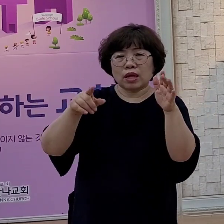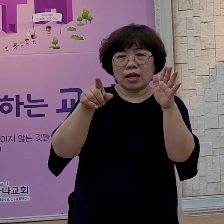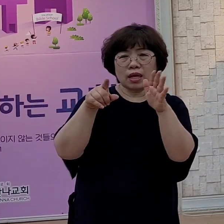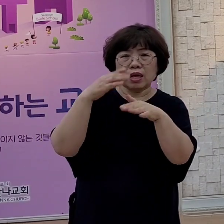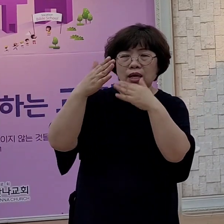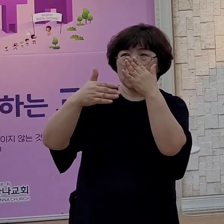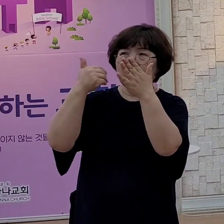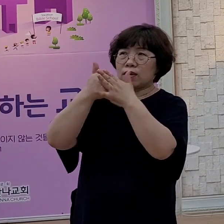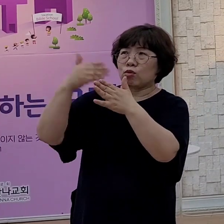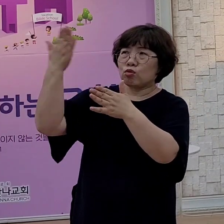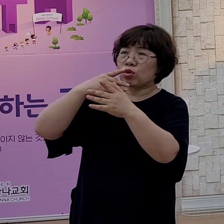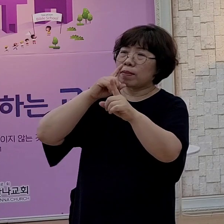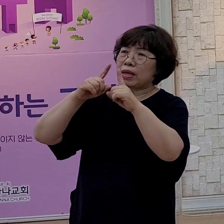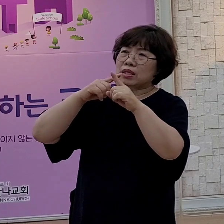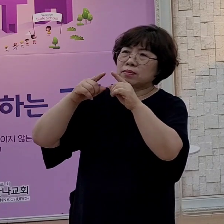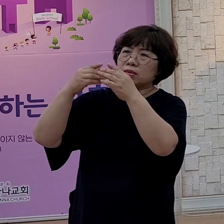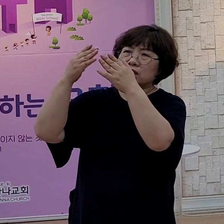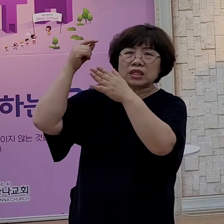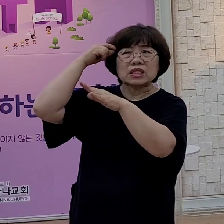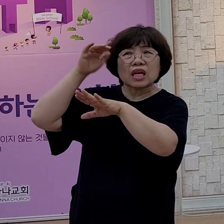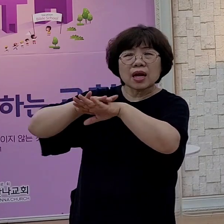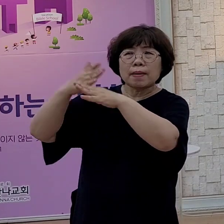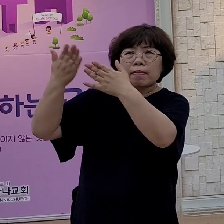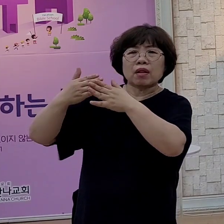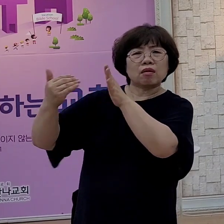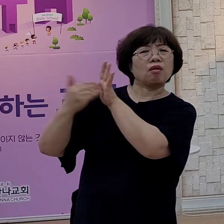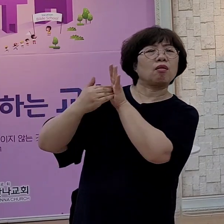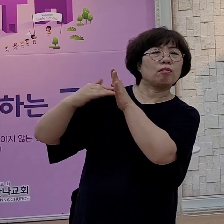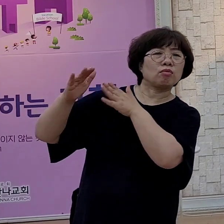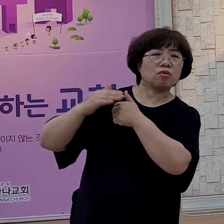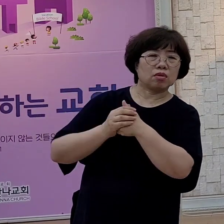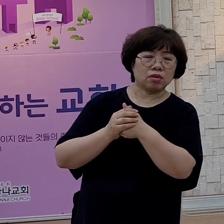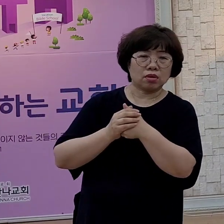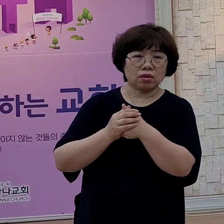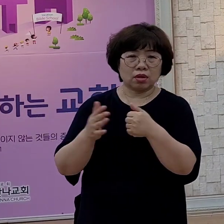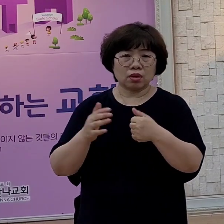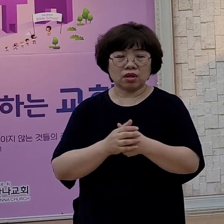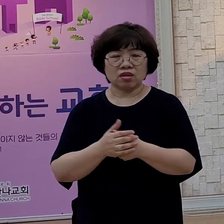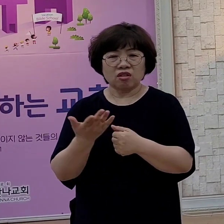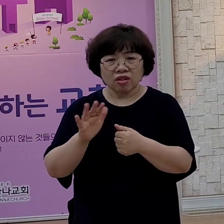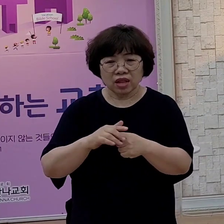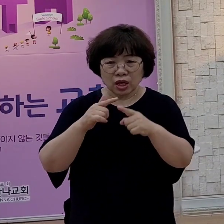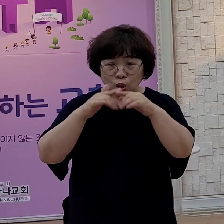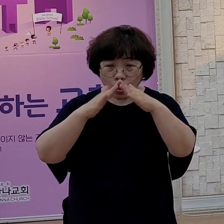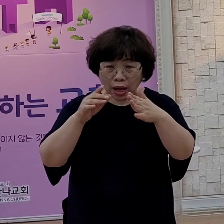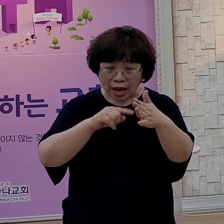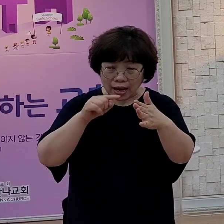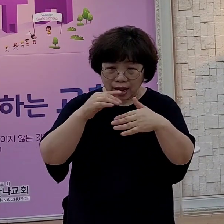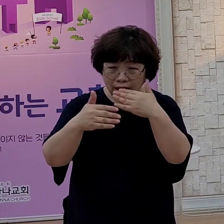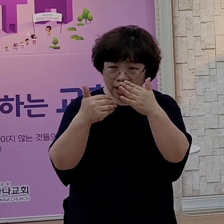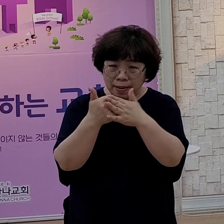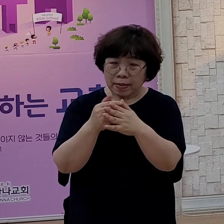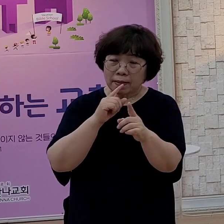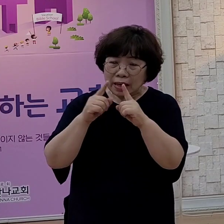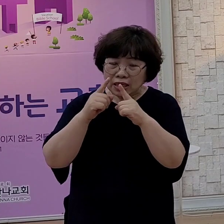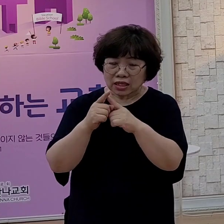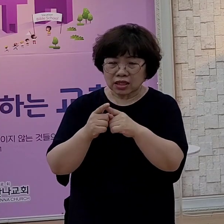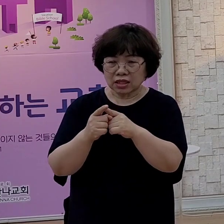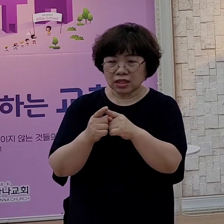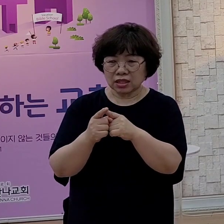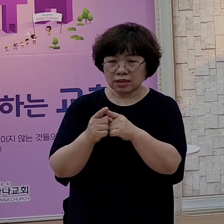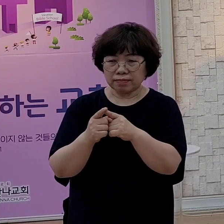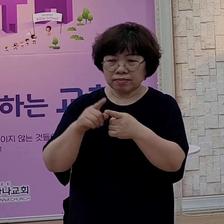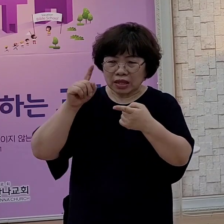그렇습니까? 하는 사람 보셨어요? 그런데 말이죠. 이 교회 안에서 하나님의 말씀이 운행하시고